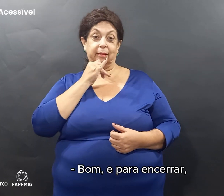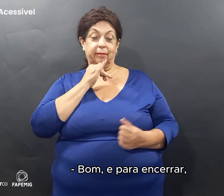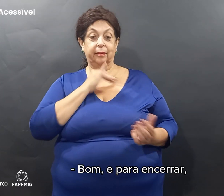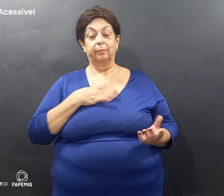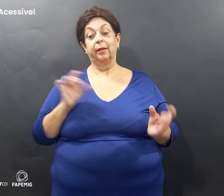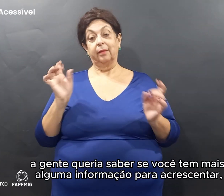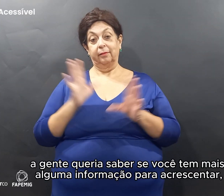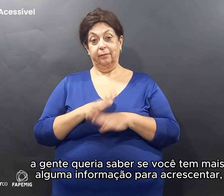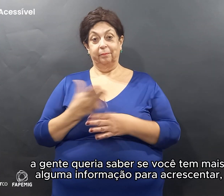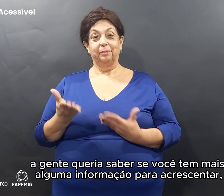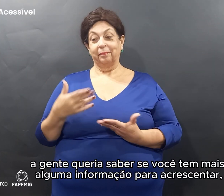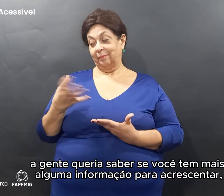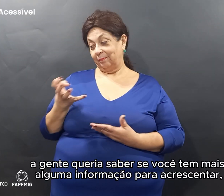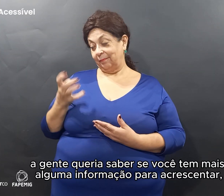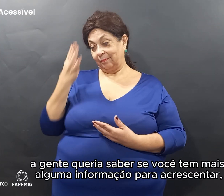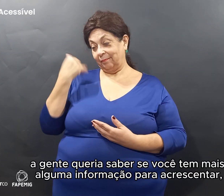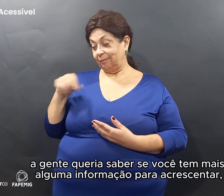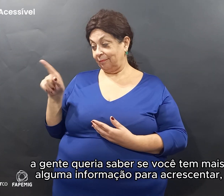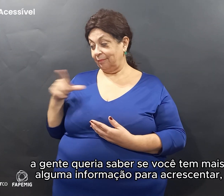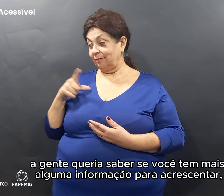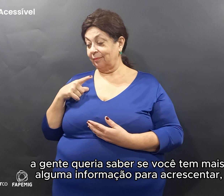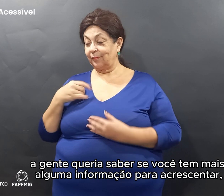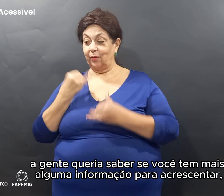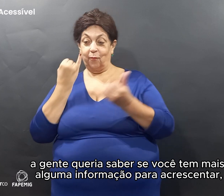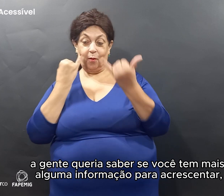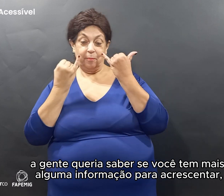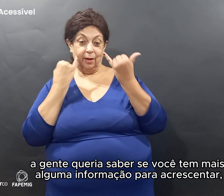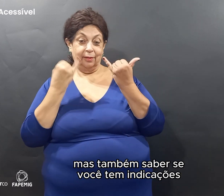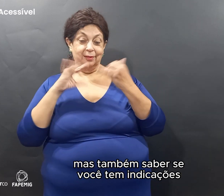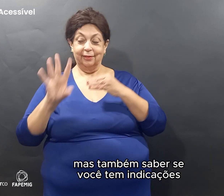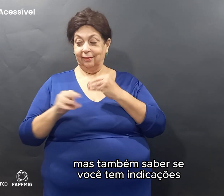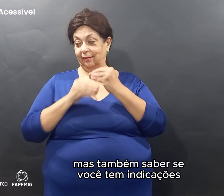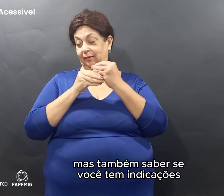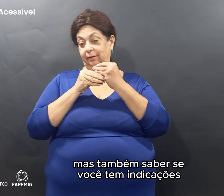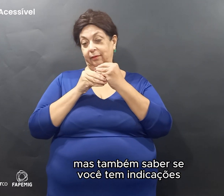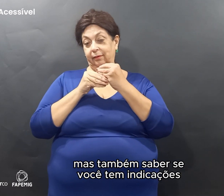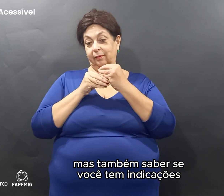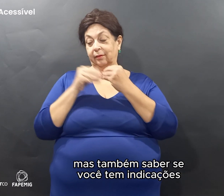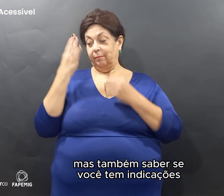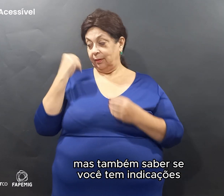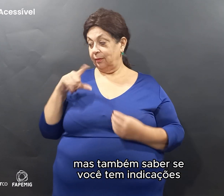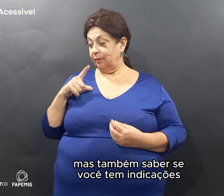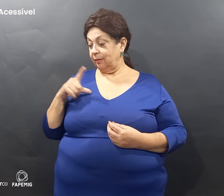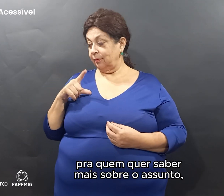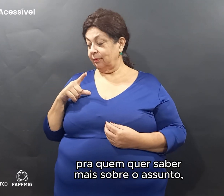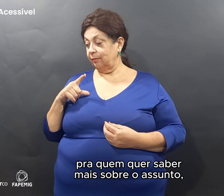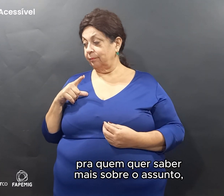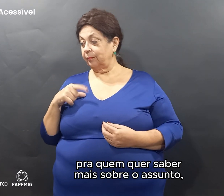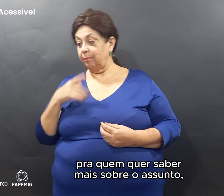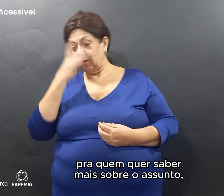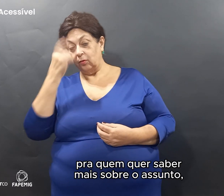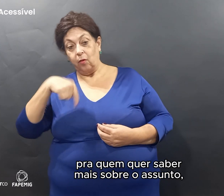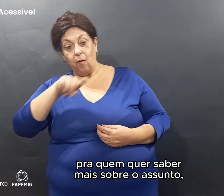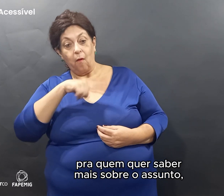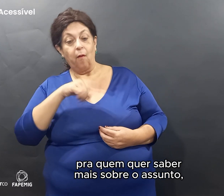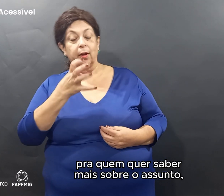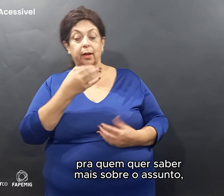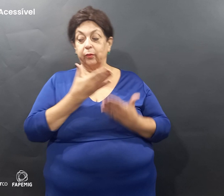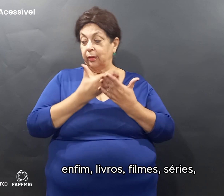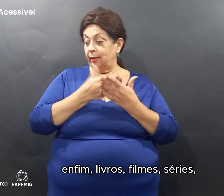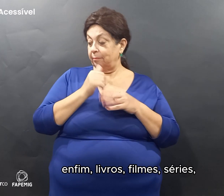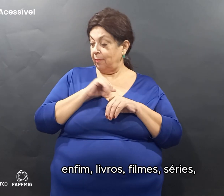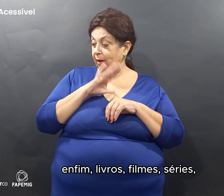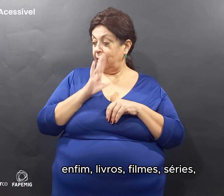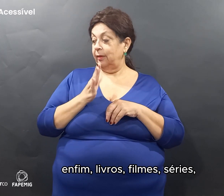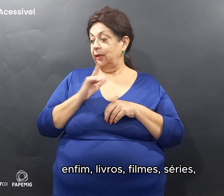para encerrar, a gente queria saber se você tem mais alguma informação para acrescentar, mas também saber se você tem indicações para quem quer saber mais sobre o